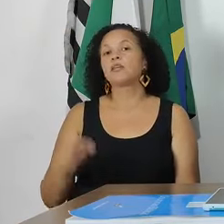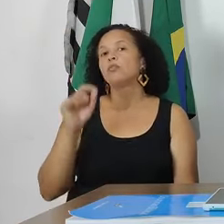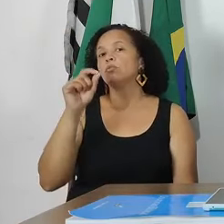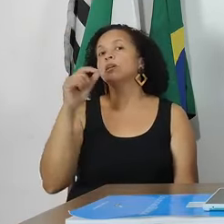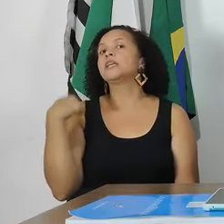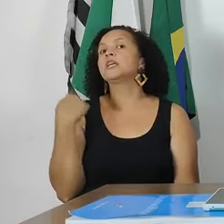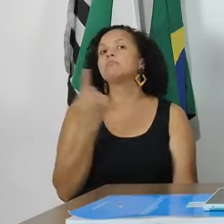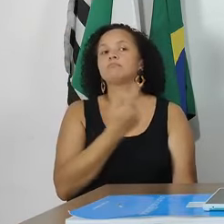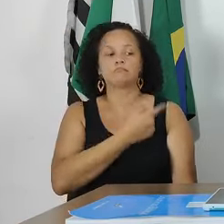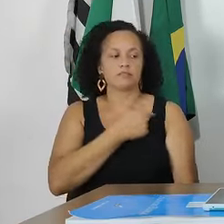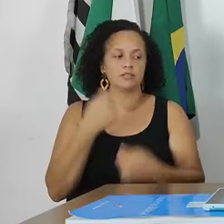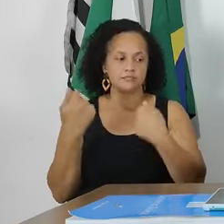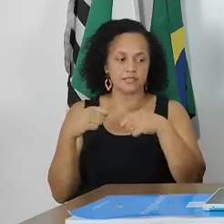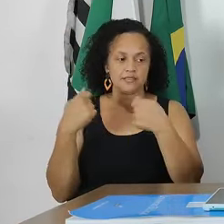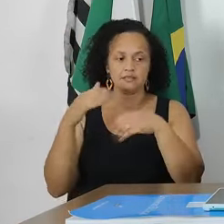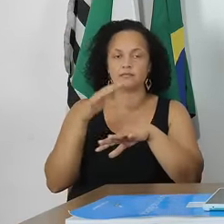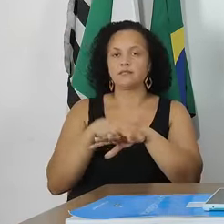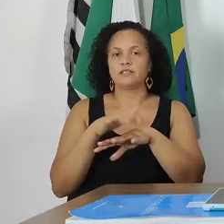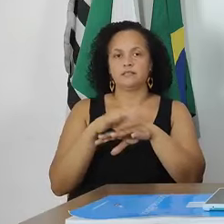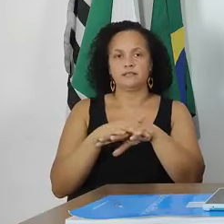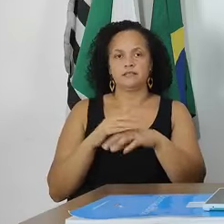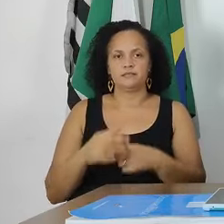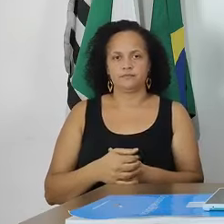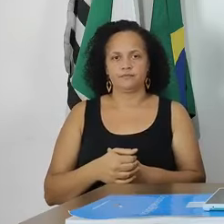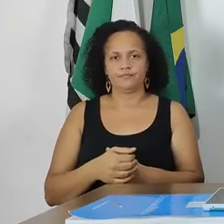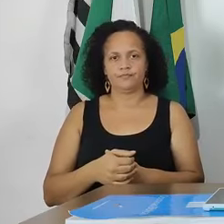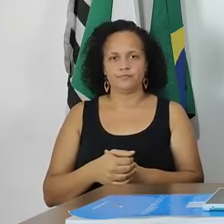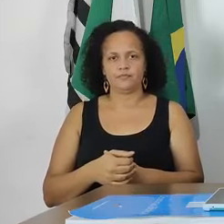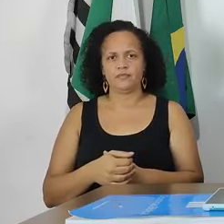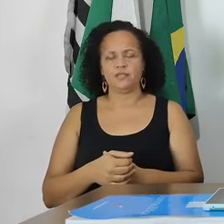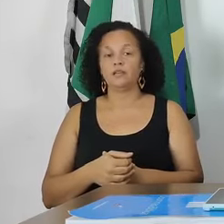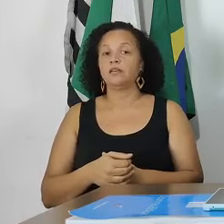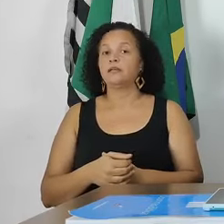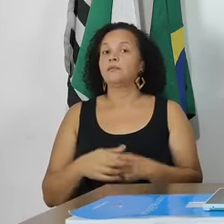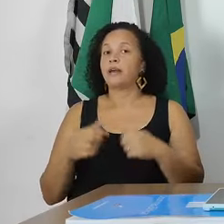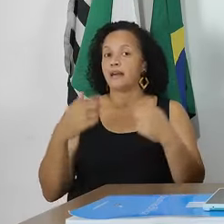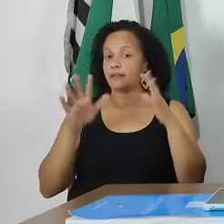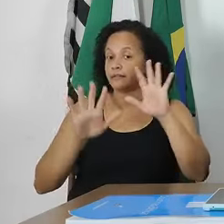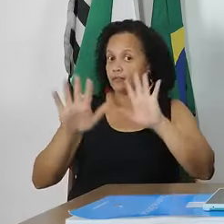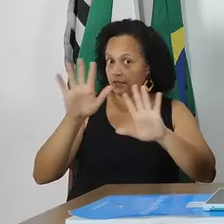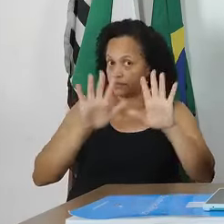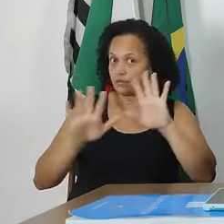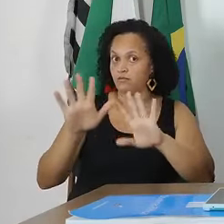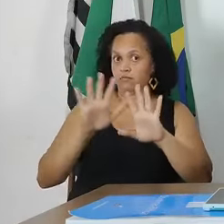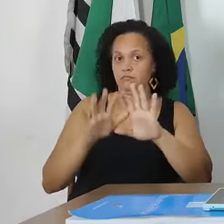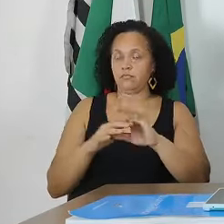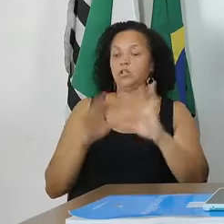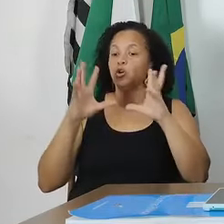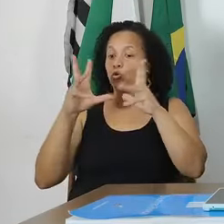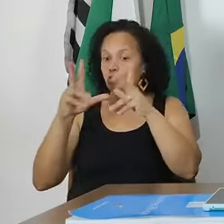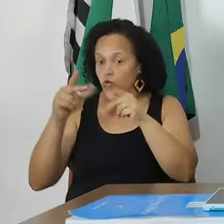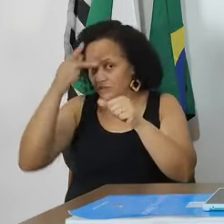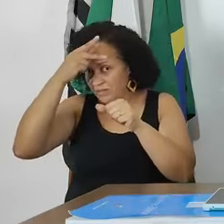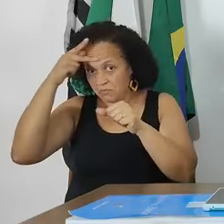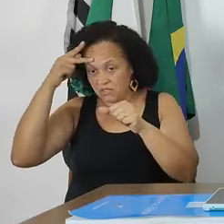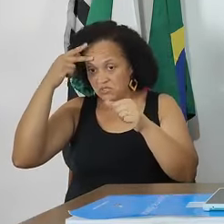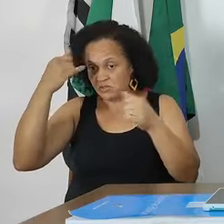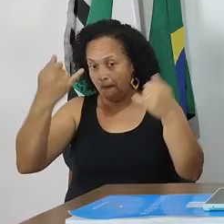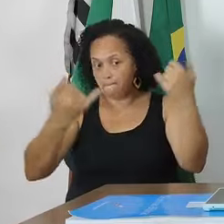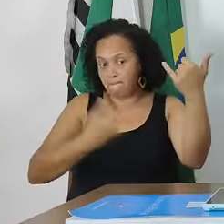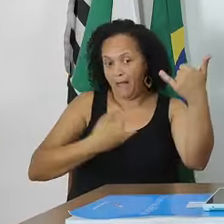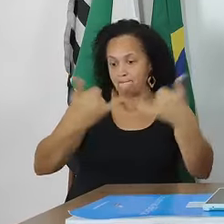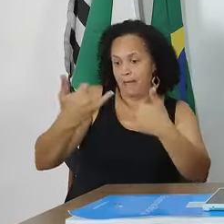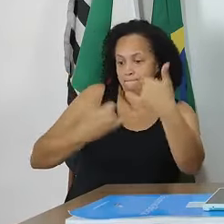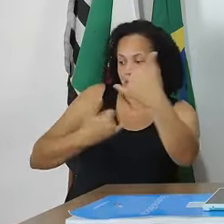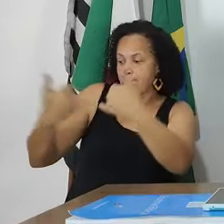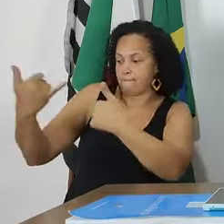devemos fazer? Nem tudo que a gente ouve é verdadeiro, né? Tem que passar pelaquela peneira.